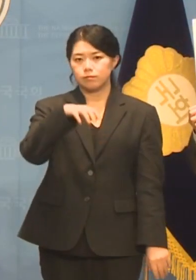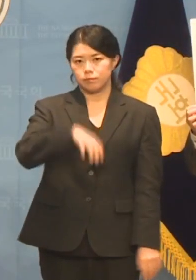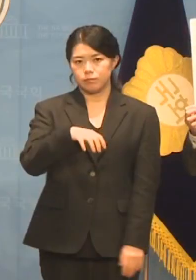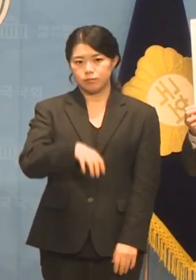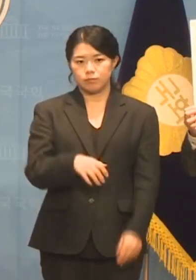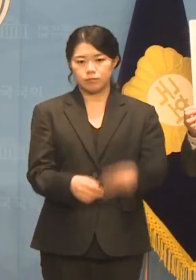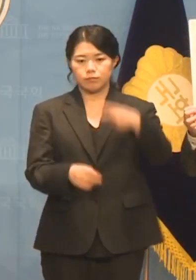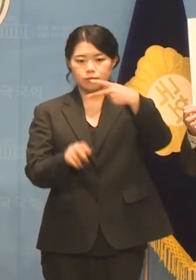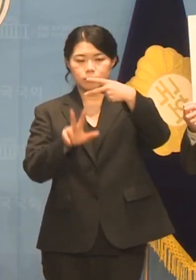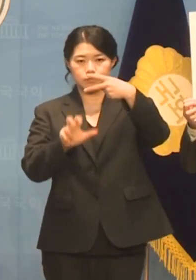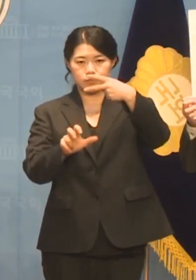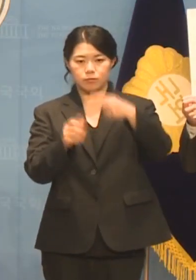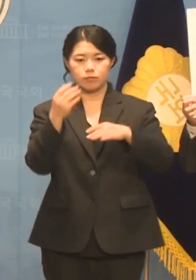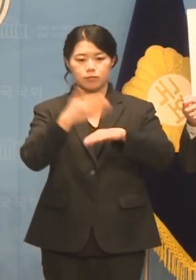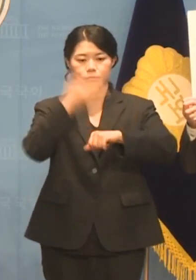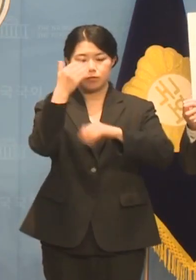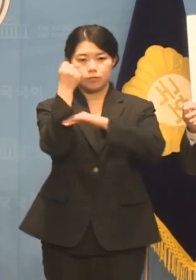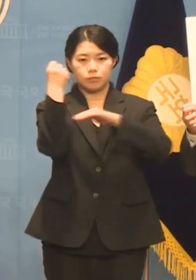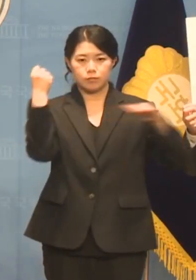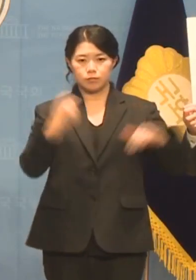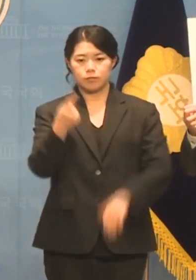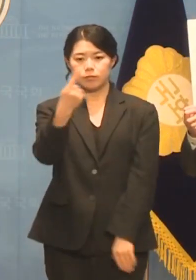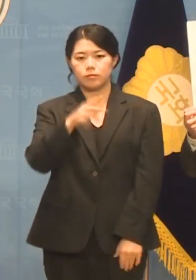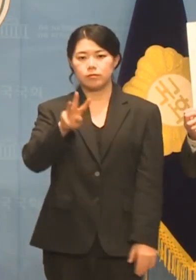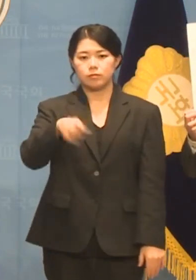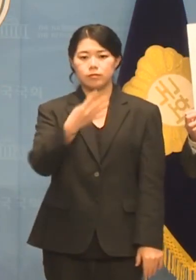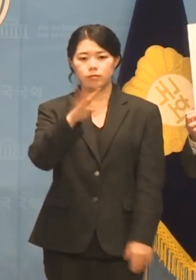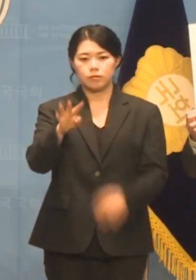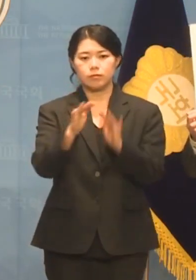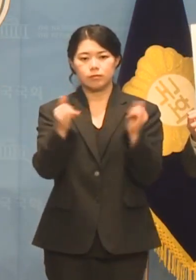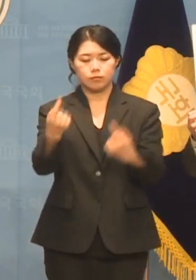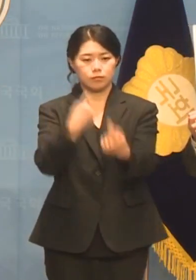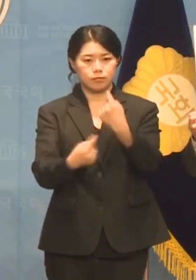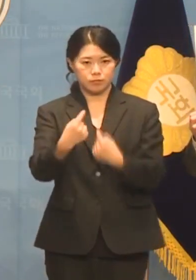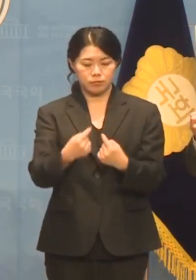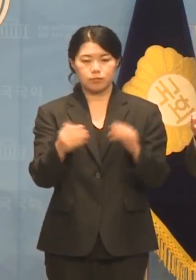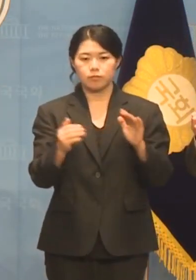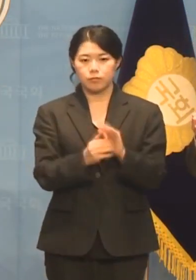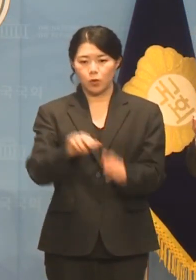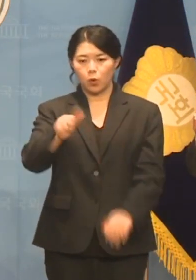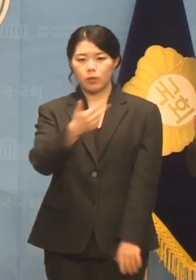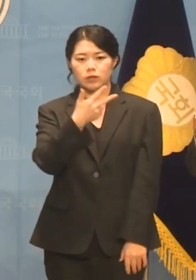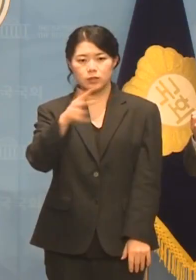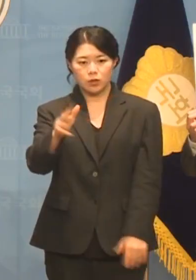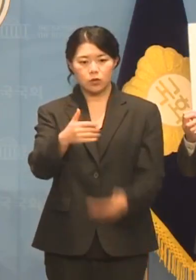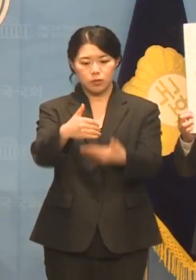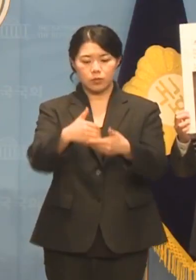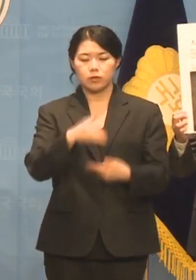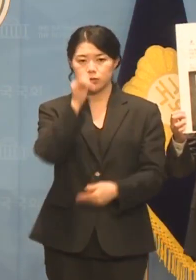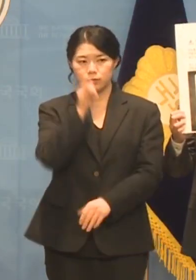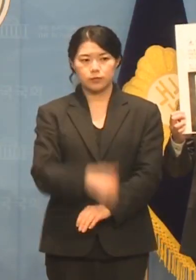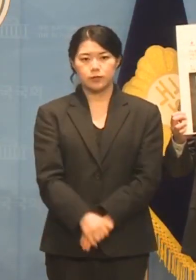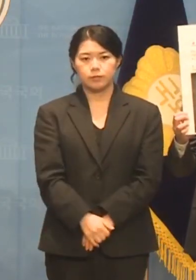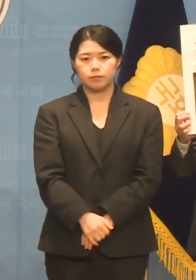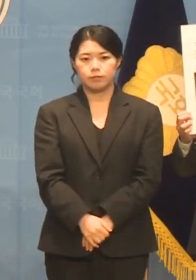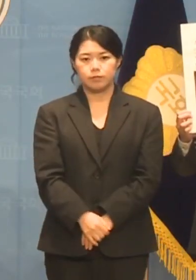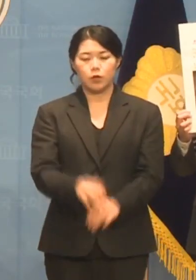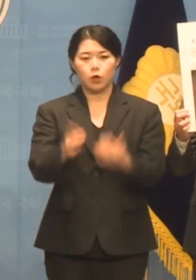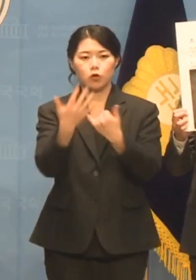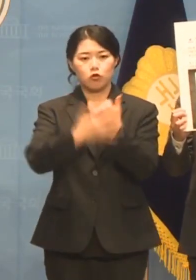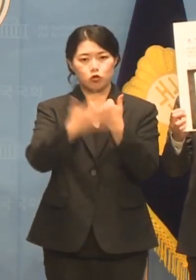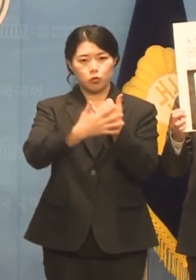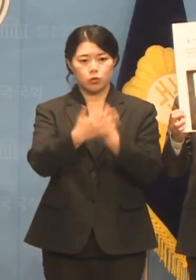민주파출소는 2월 25일 9시 기준으로 1,304명이 방문하였고 507건의 제보가 있습니다. 매체별로는